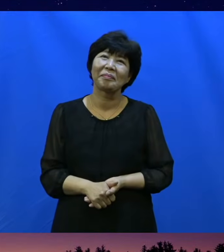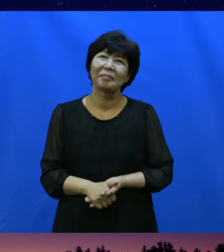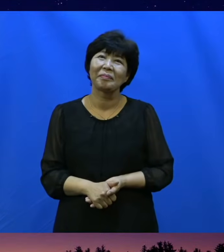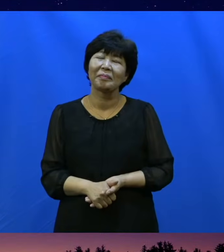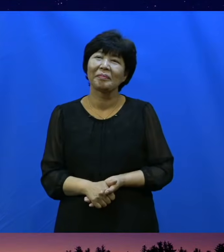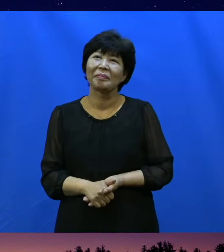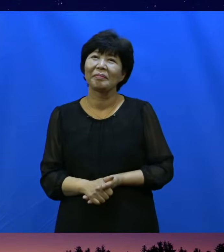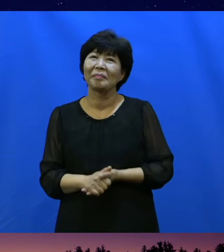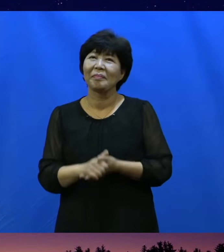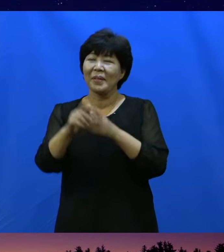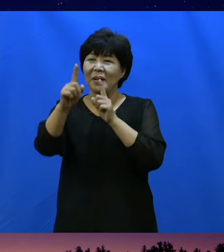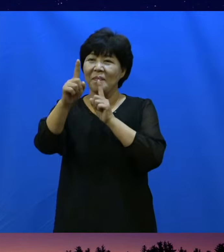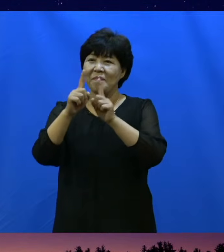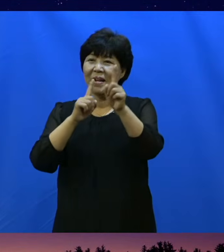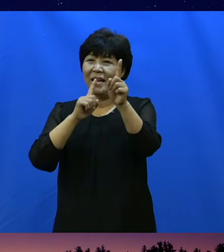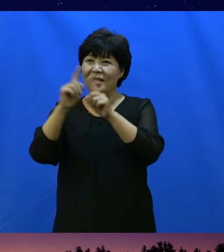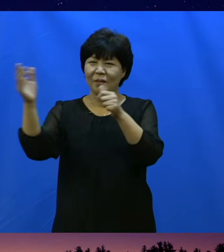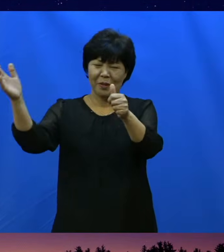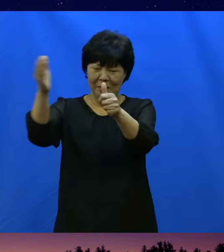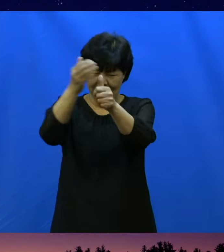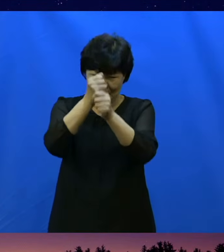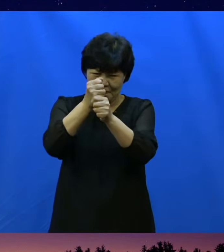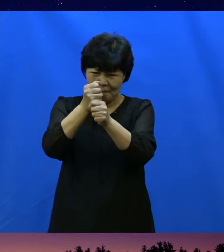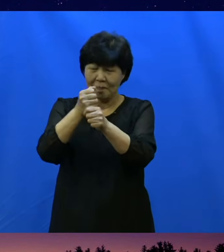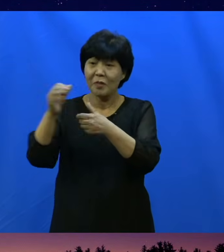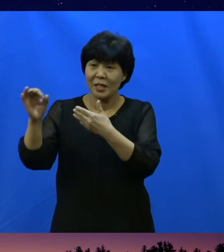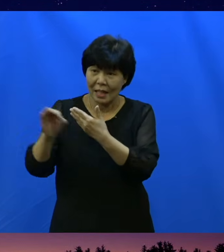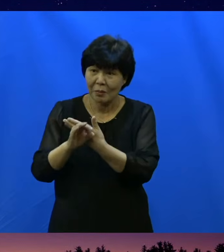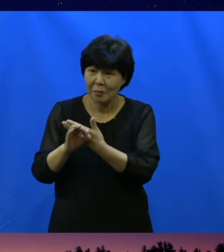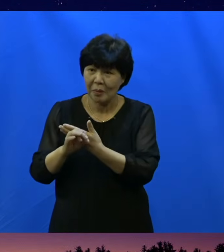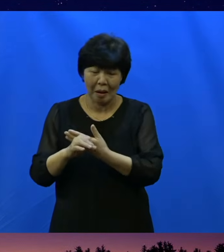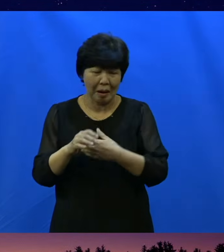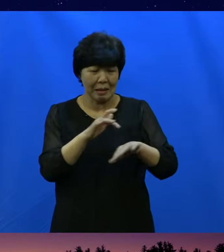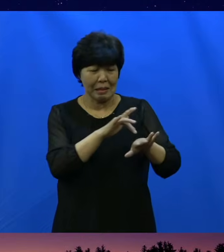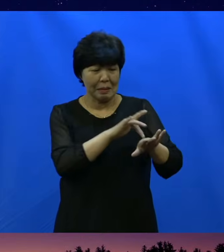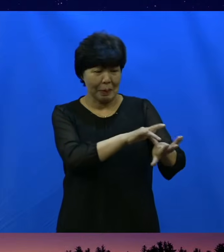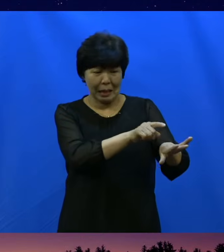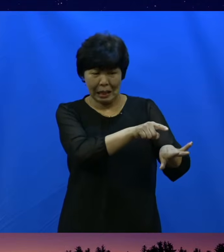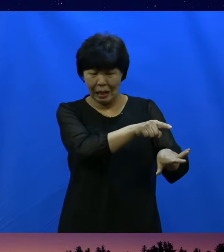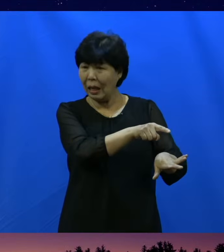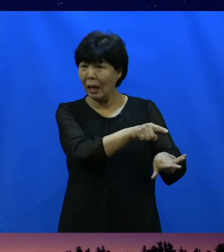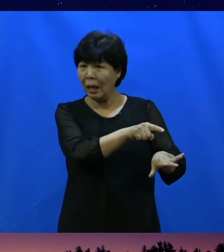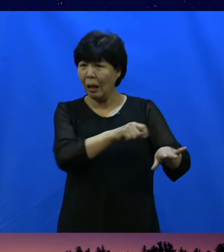우리가 말씀에 굳게 서 있으면요, 마귀가 꼼짝 못해요.